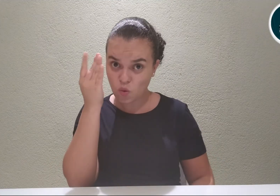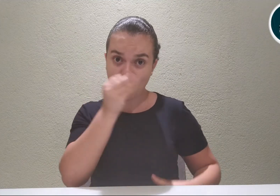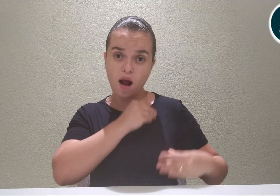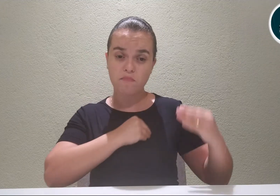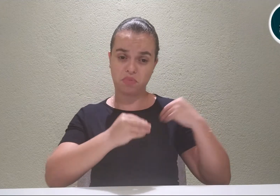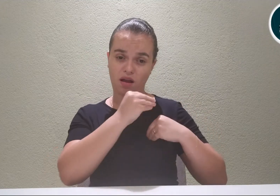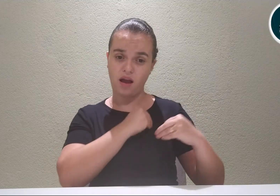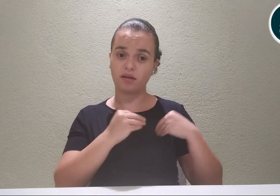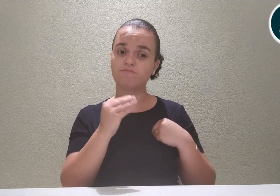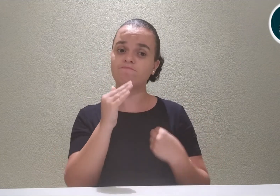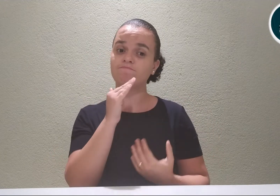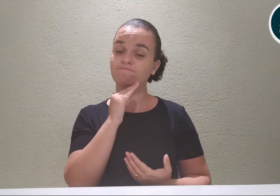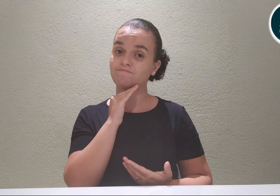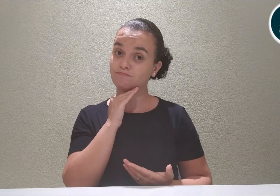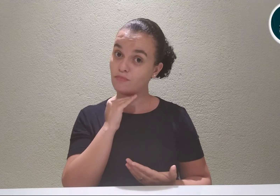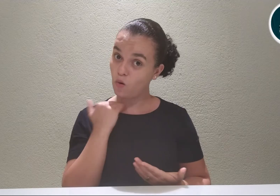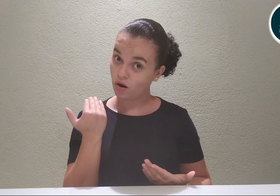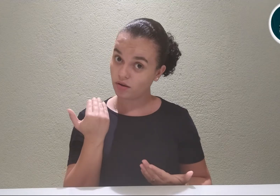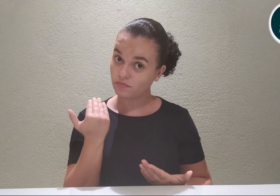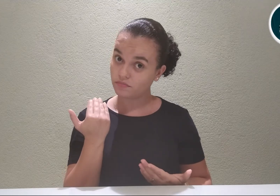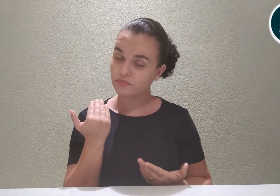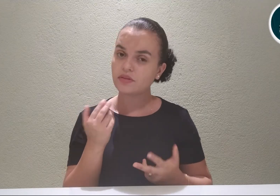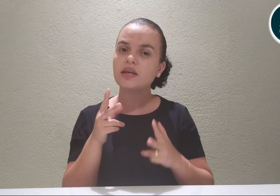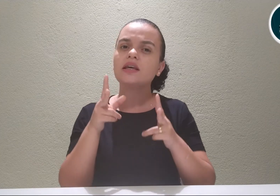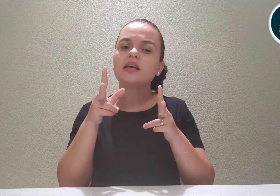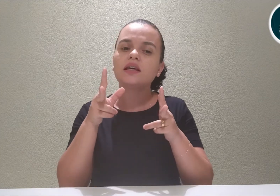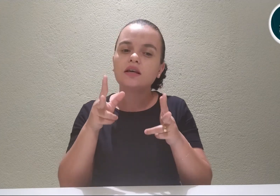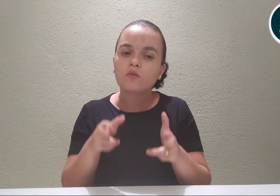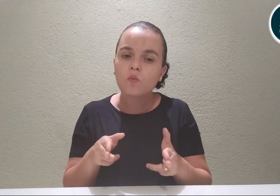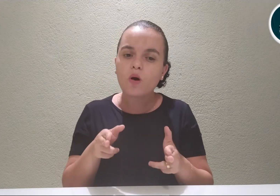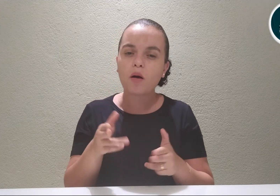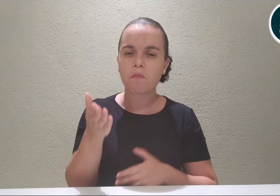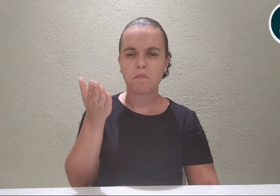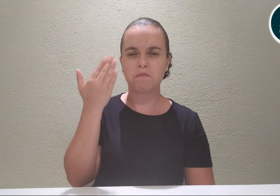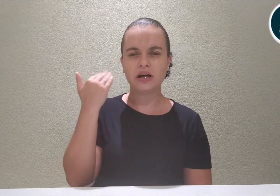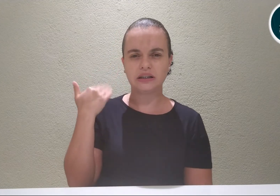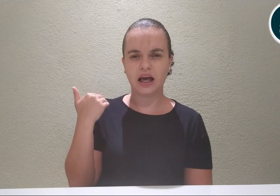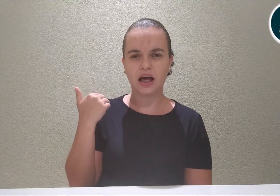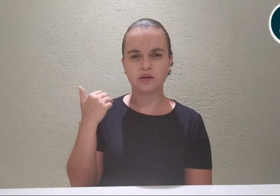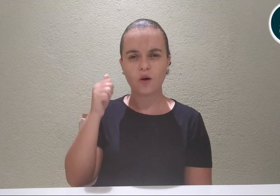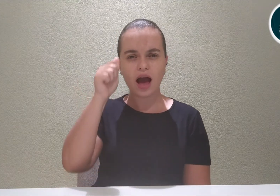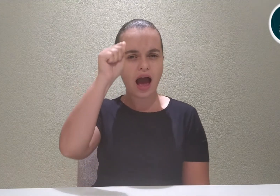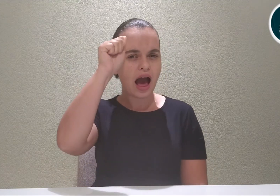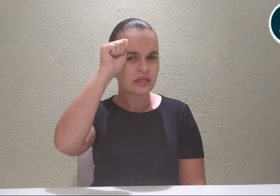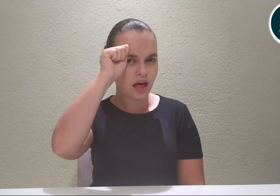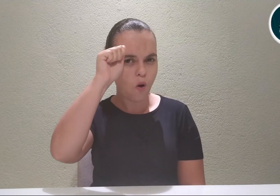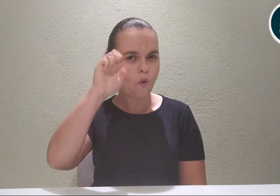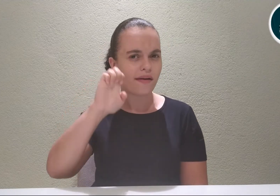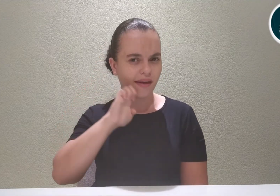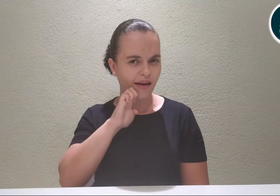Assim como o pecado que em nossas vidas gera a morte. Assim